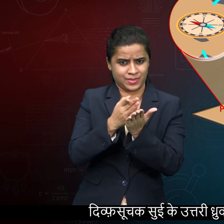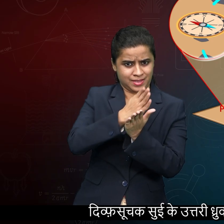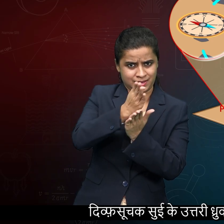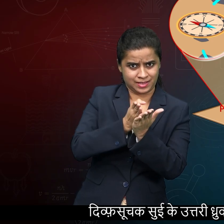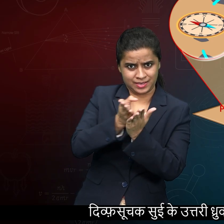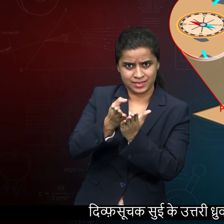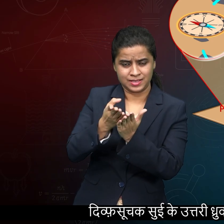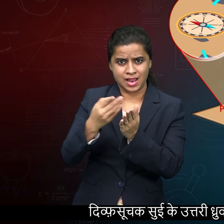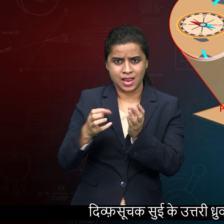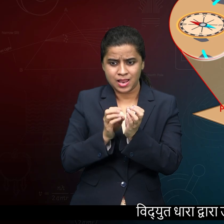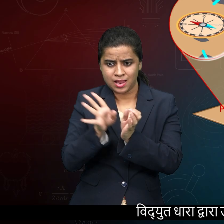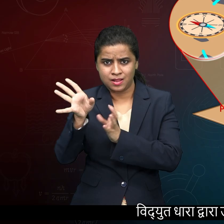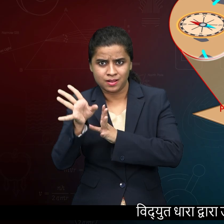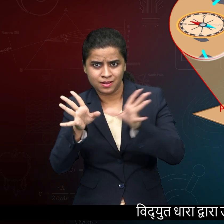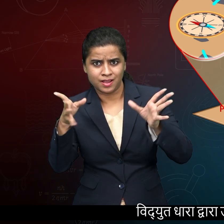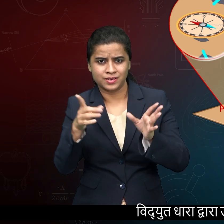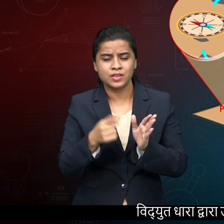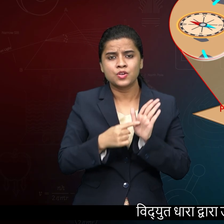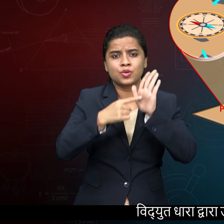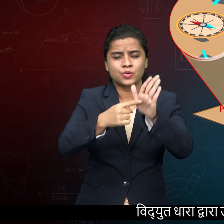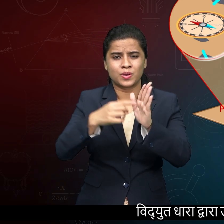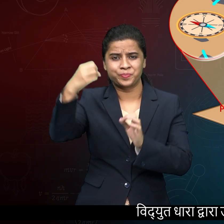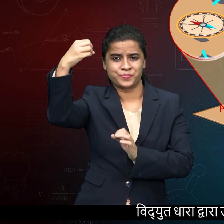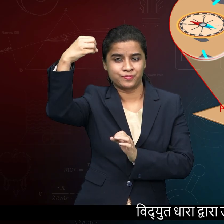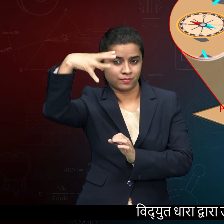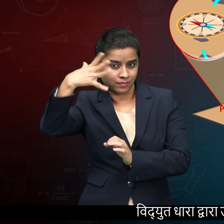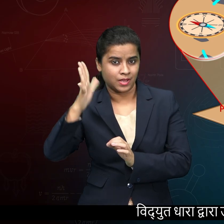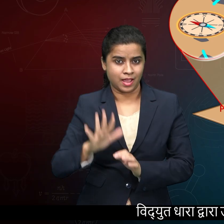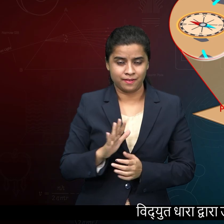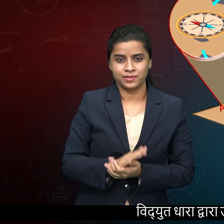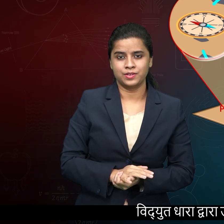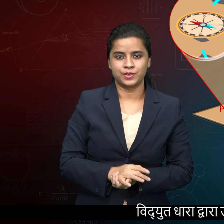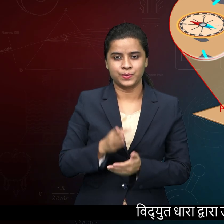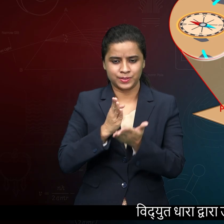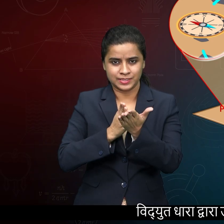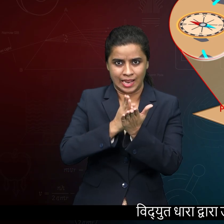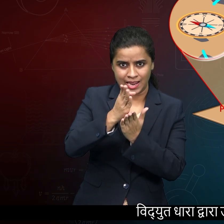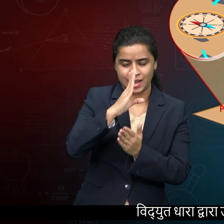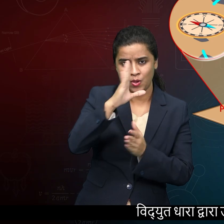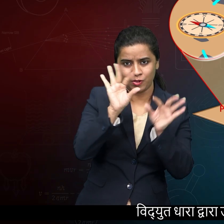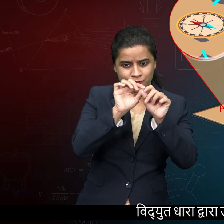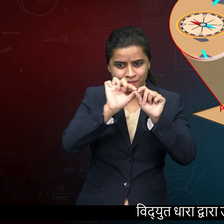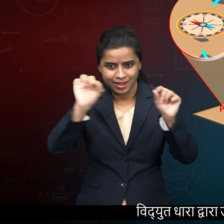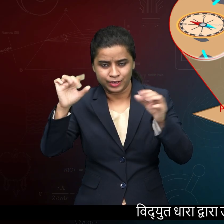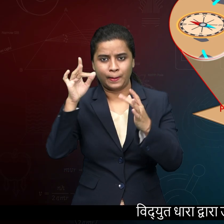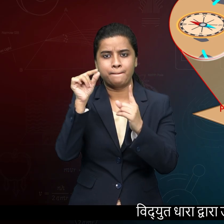के माध्यम से विद्युत धारा द्वारा उत्पन्न क्षेत्र रेखाओं की दिशा